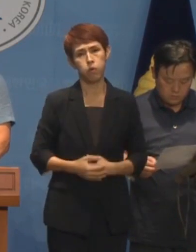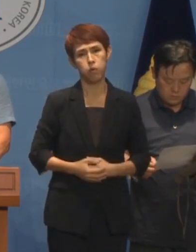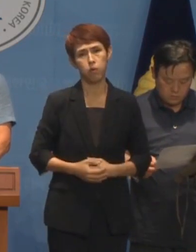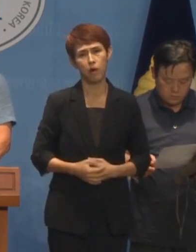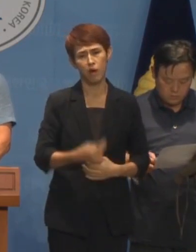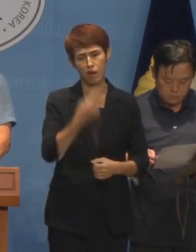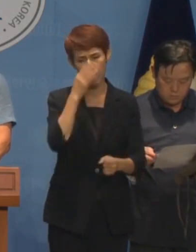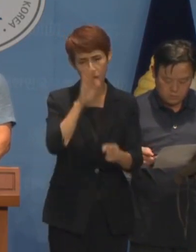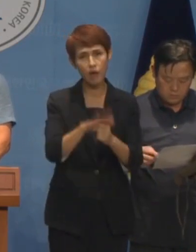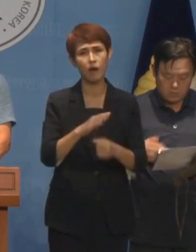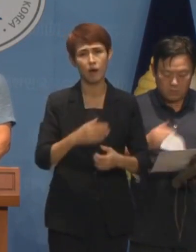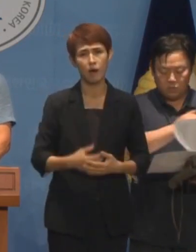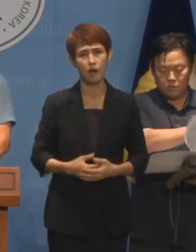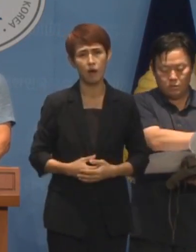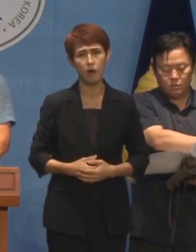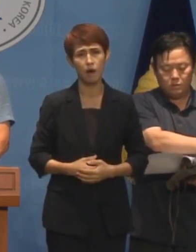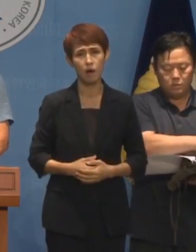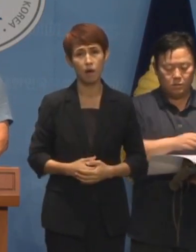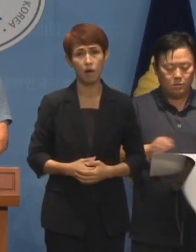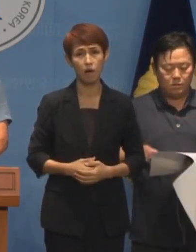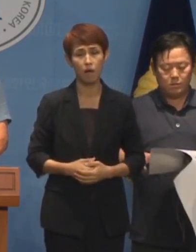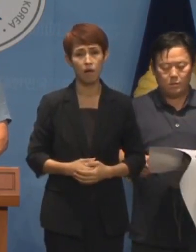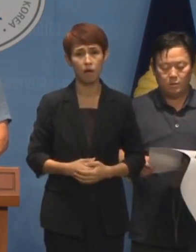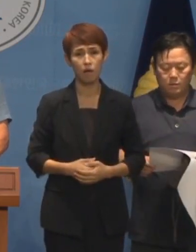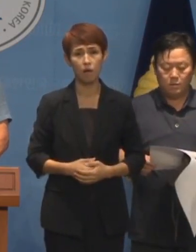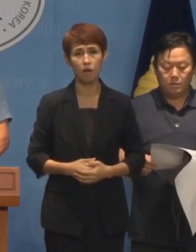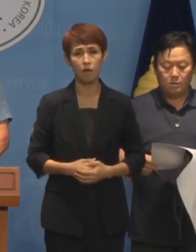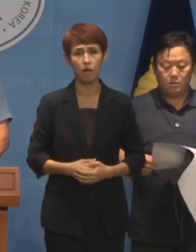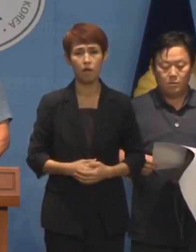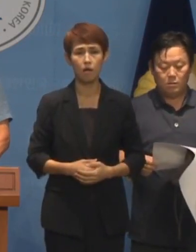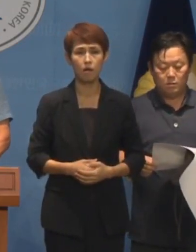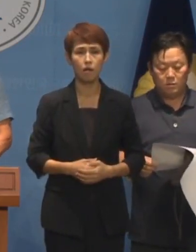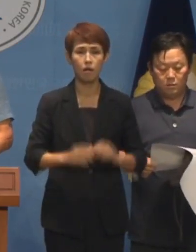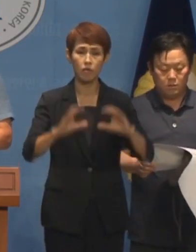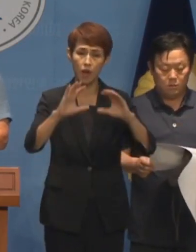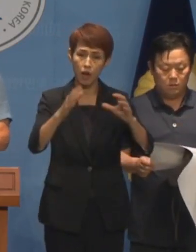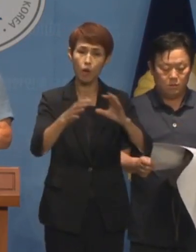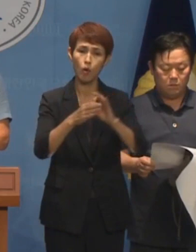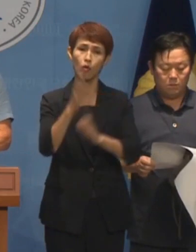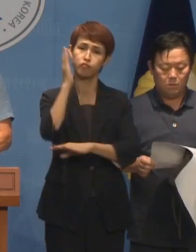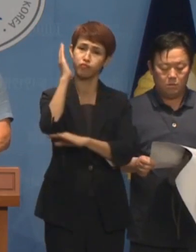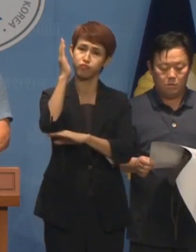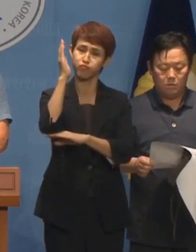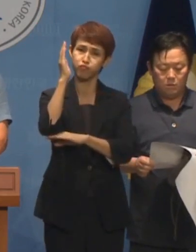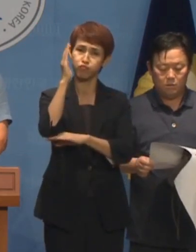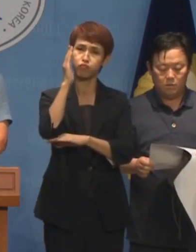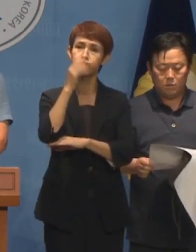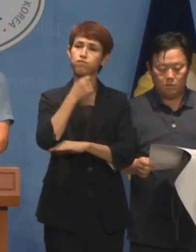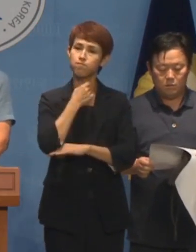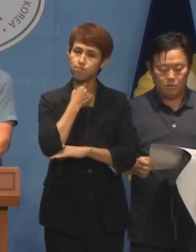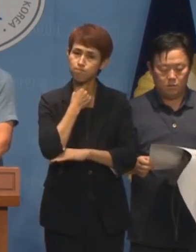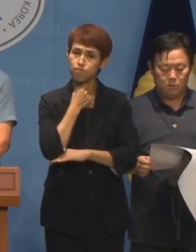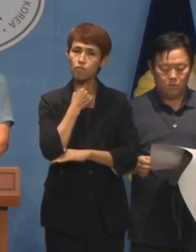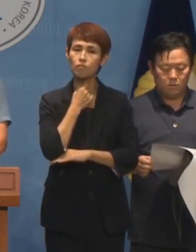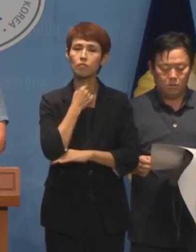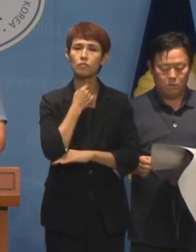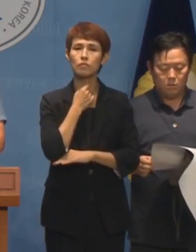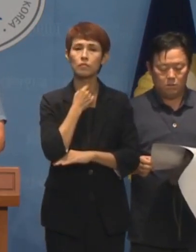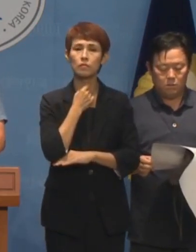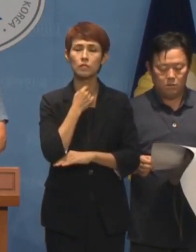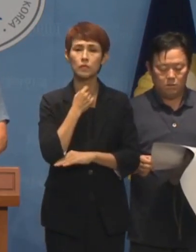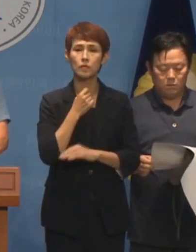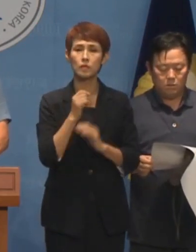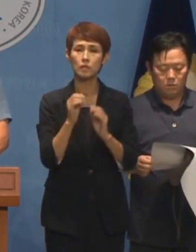기가 막힙니다. 통상적으로 하는 시국 강연회를 신청한 사람, 신고한 사람, 시민단체